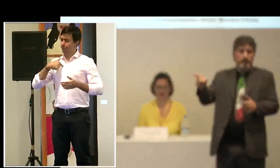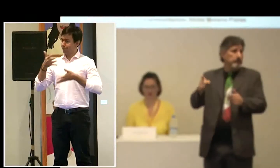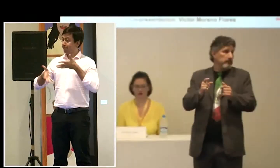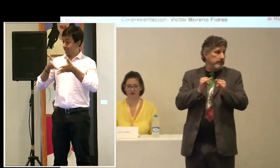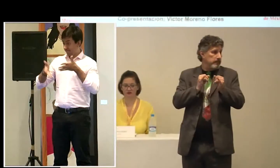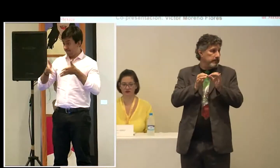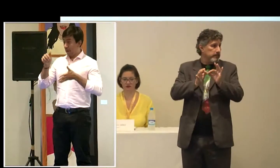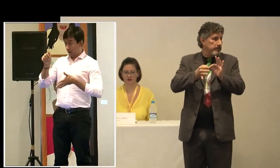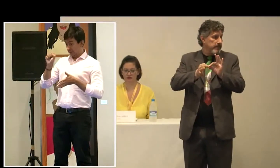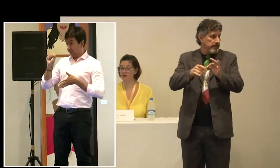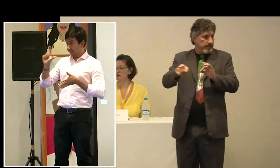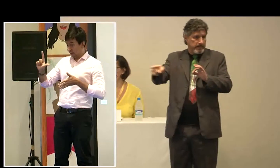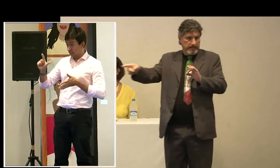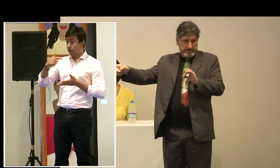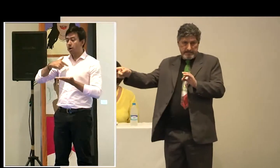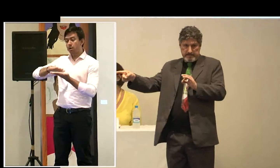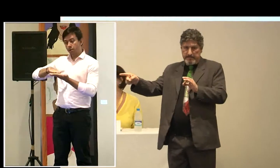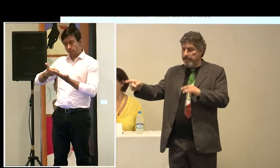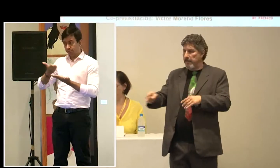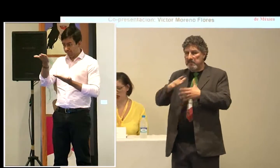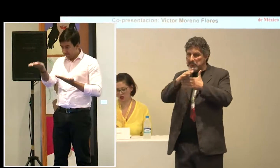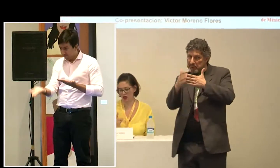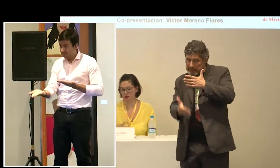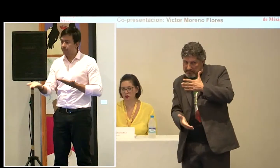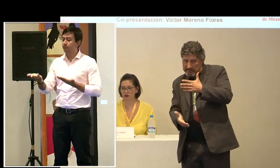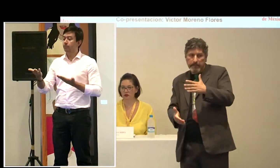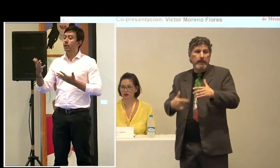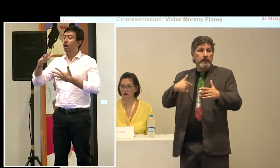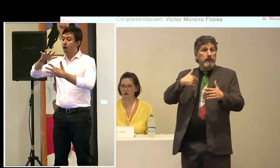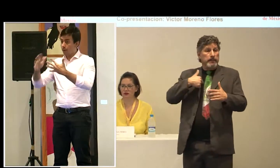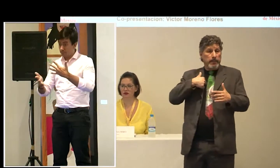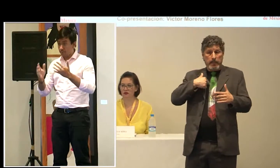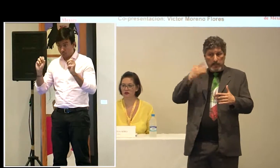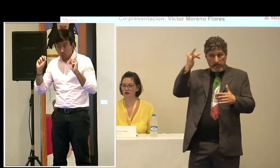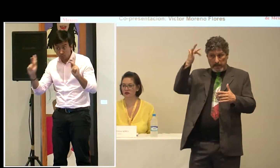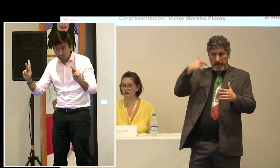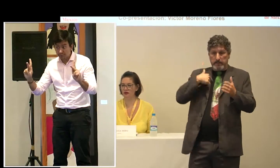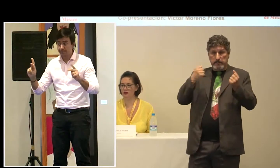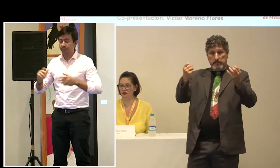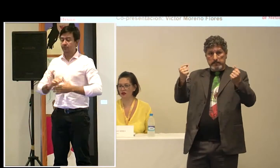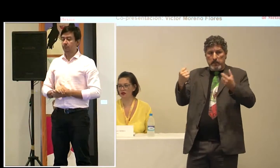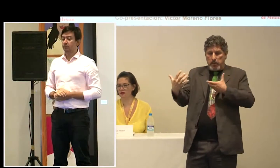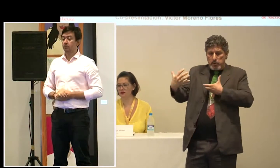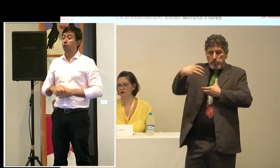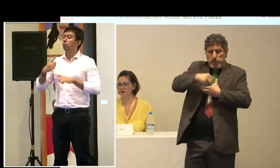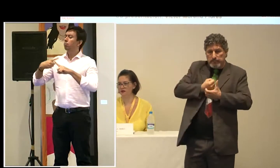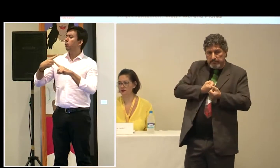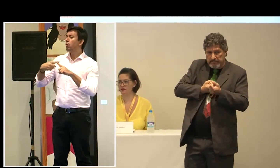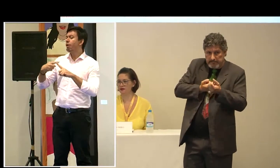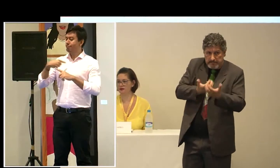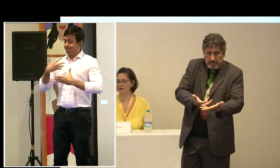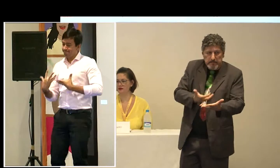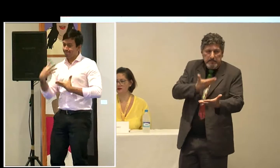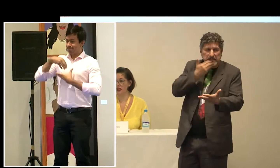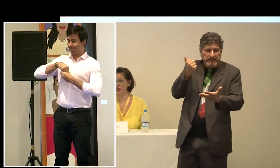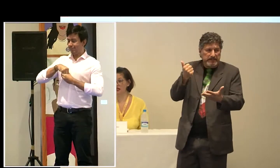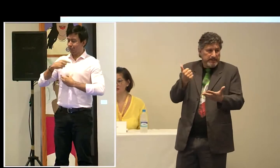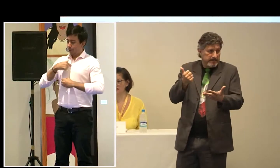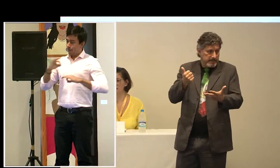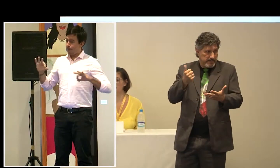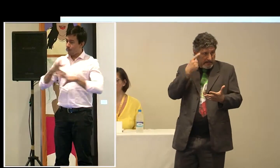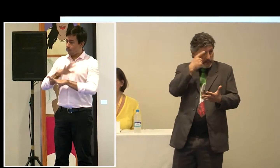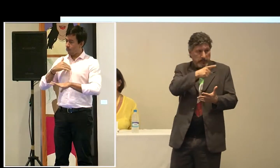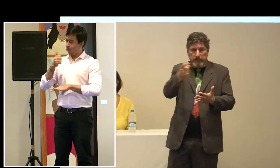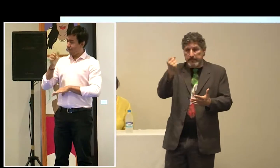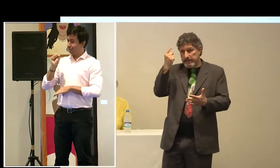Boa tarde a todos. Eu vou sinalizar em língua de sinais americana e o colega intérprete passará